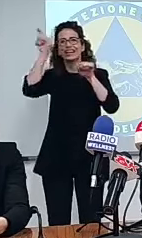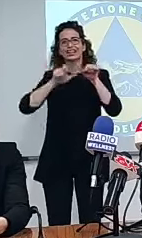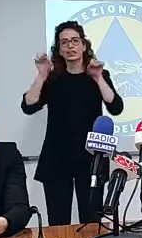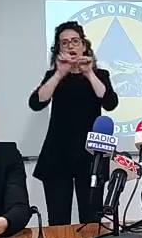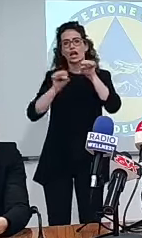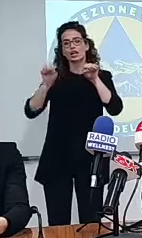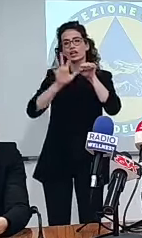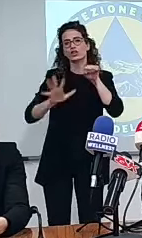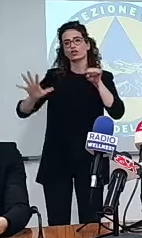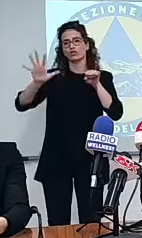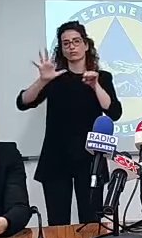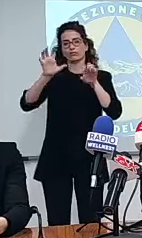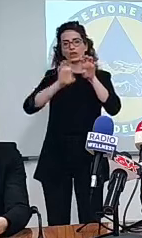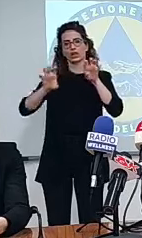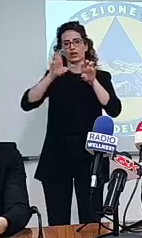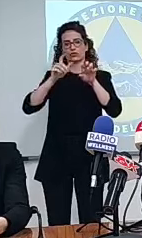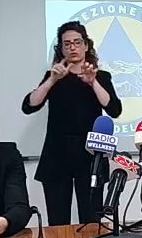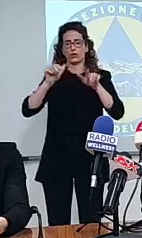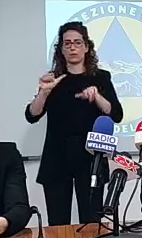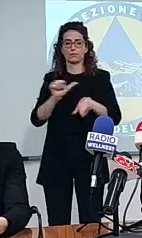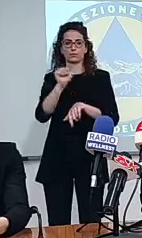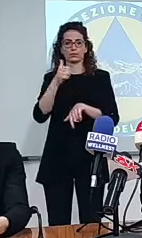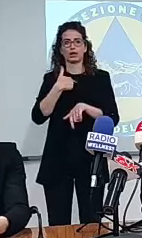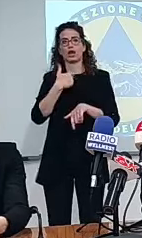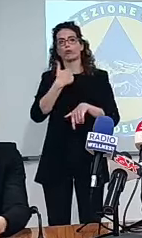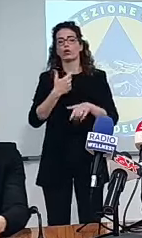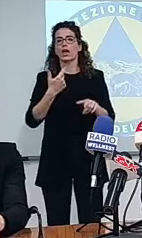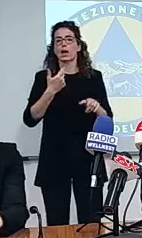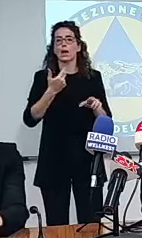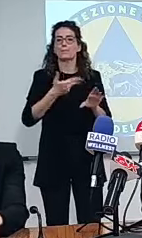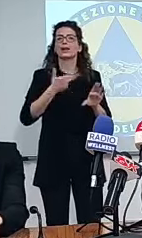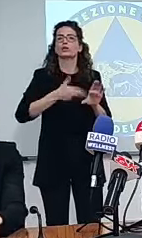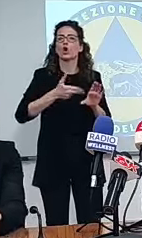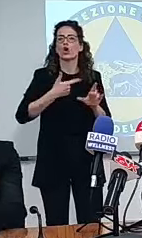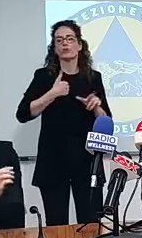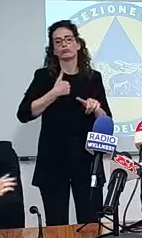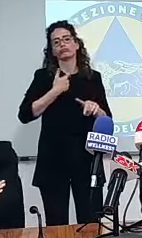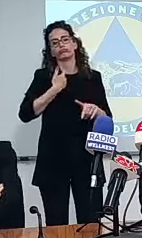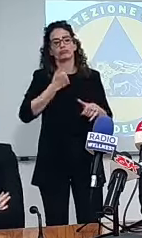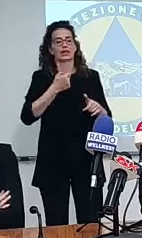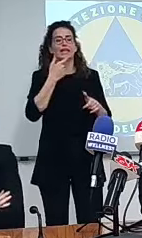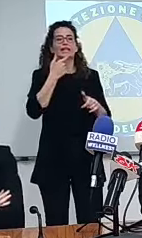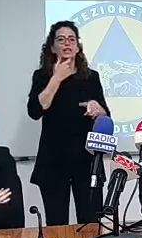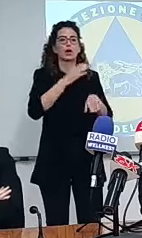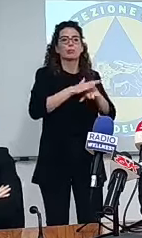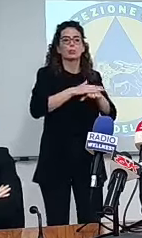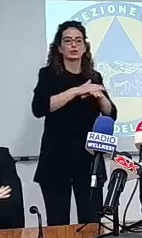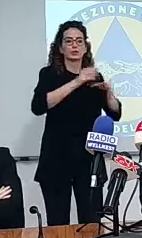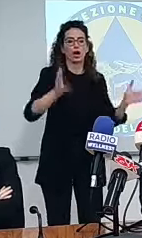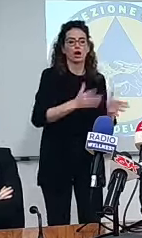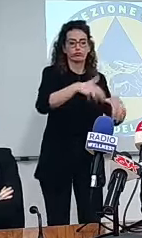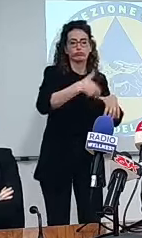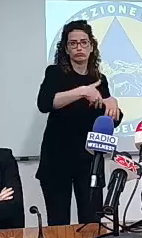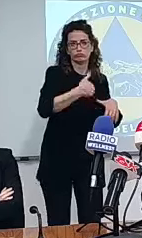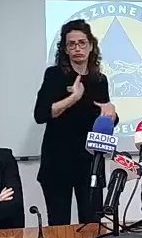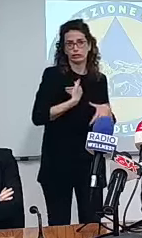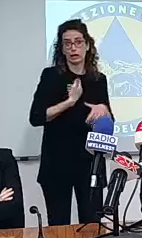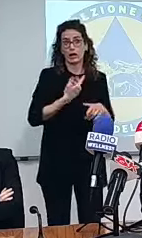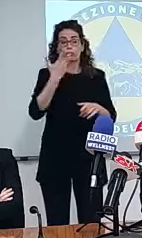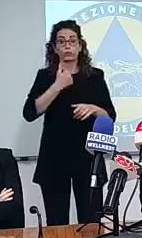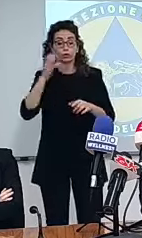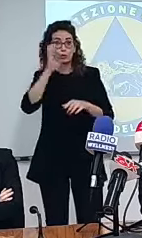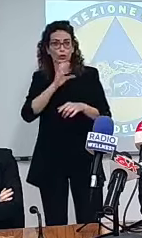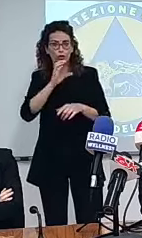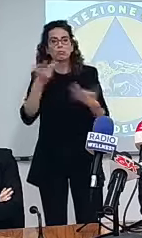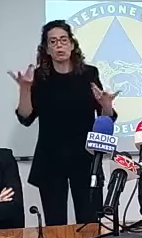di petrolio, andate a parlare con quelli che hanno il pozzo giusto, che sa tutto del petrolio. Se volete parlare di turismo venite in Veneto